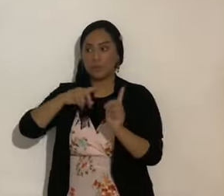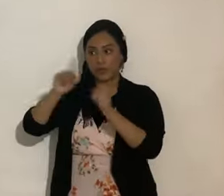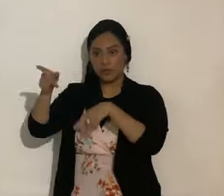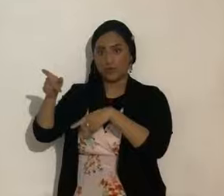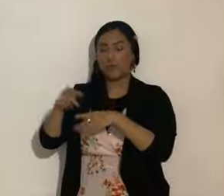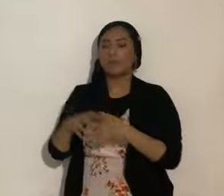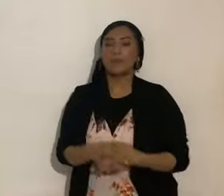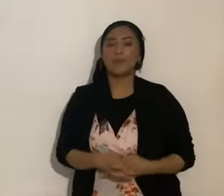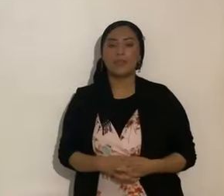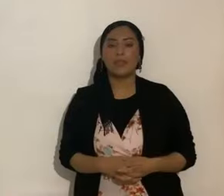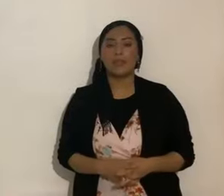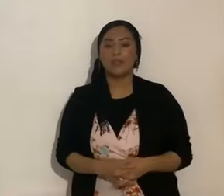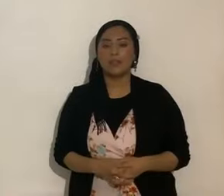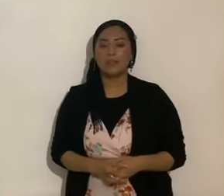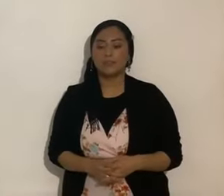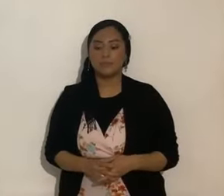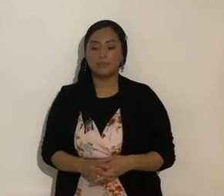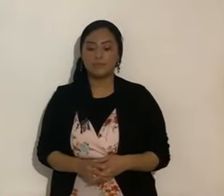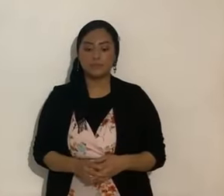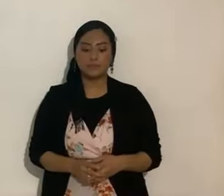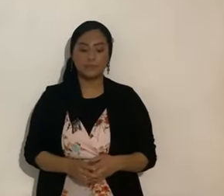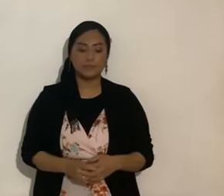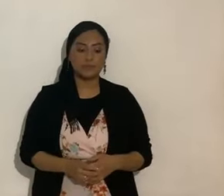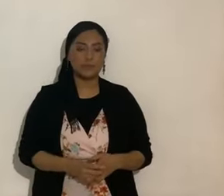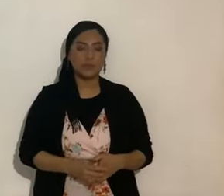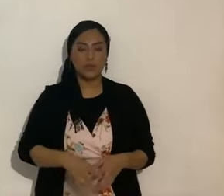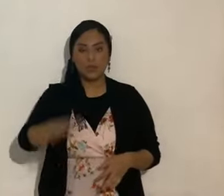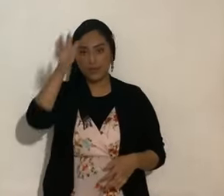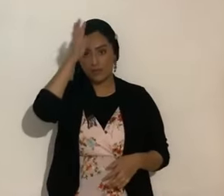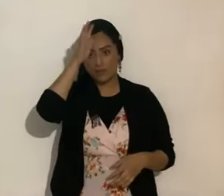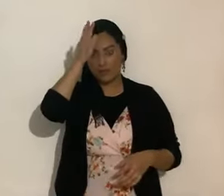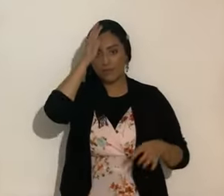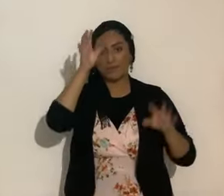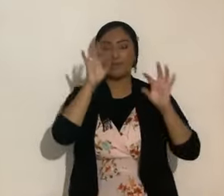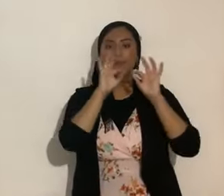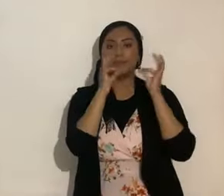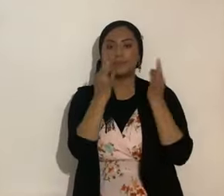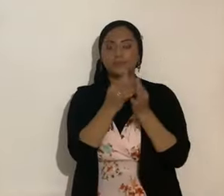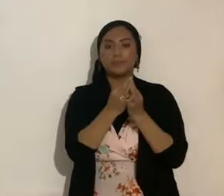Hasta ahí vamos a leer. Entonces, el padre de familia